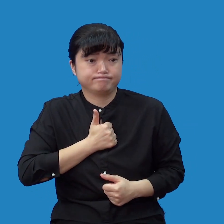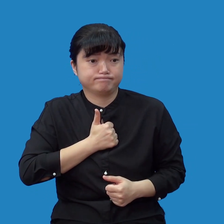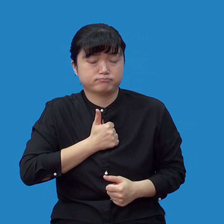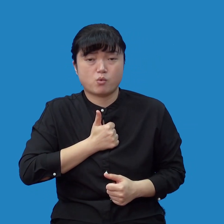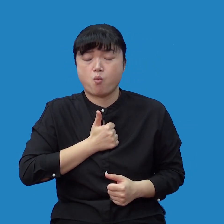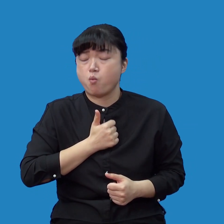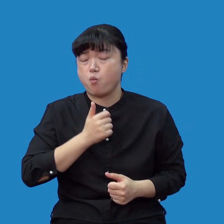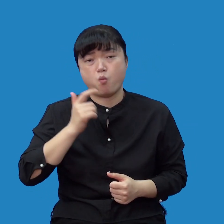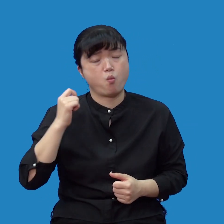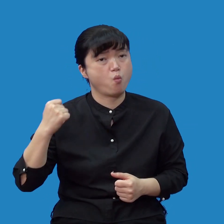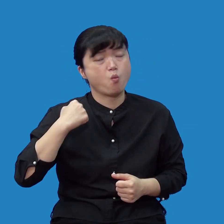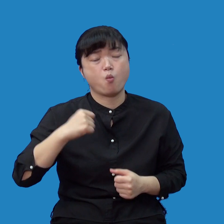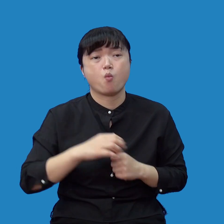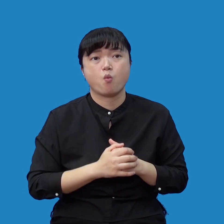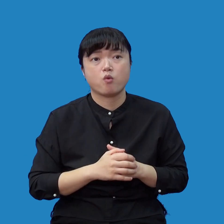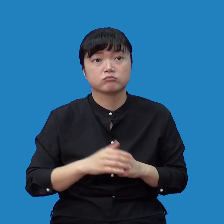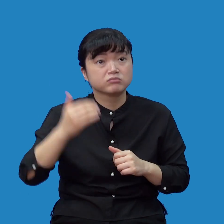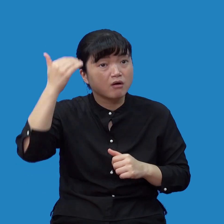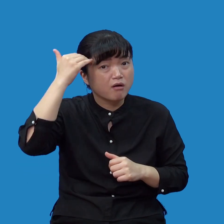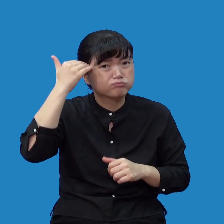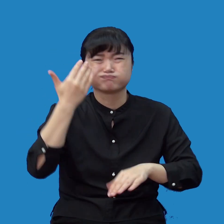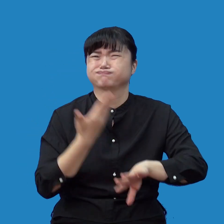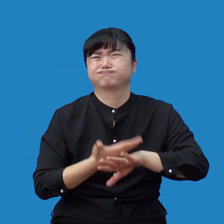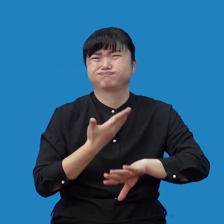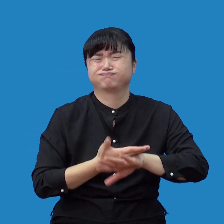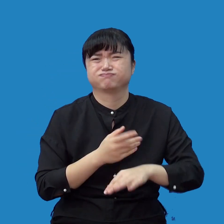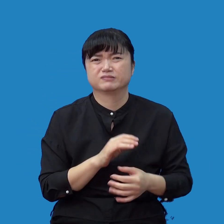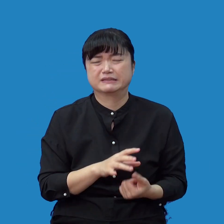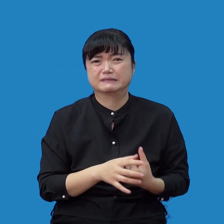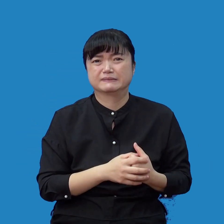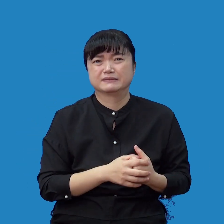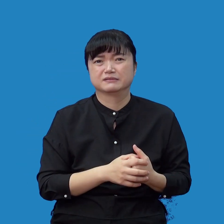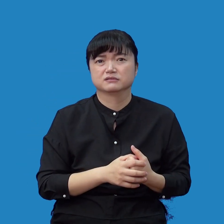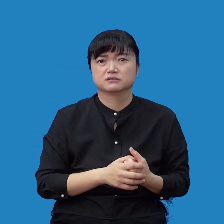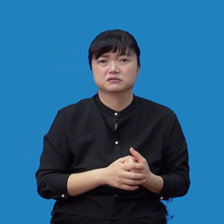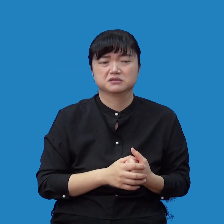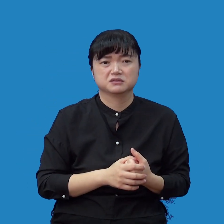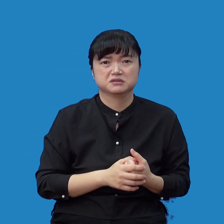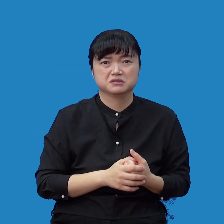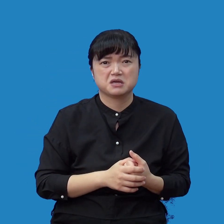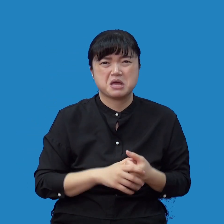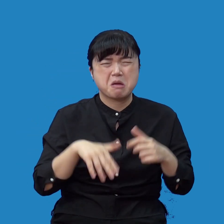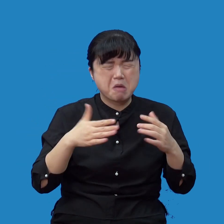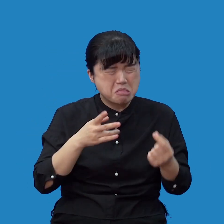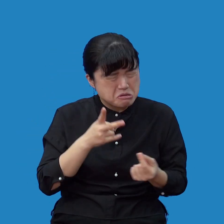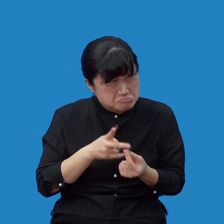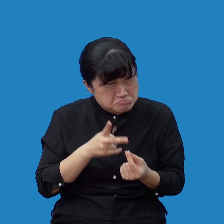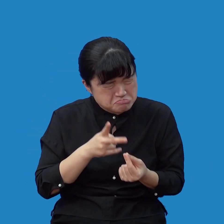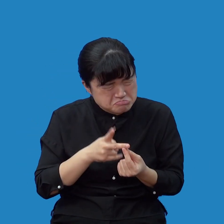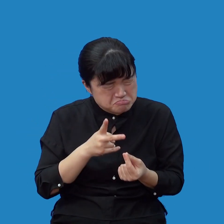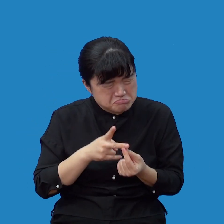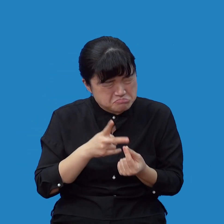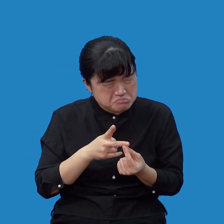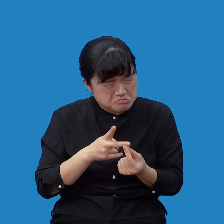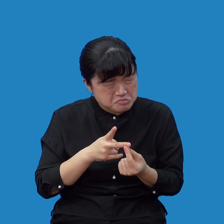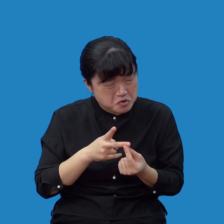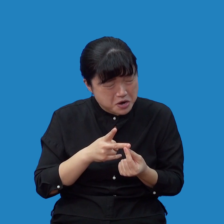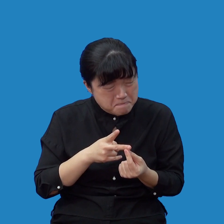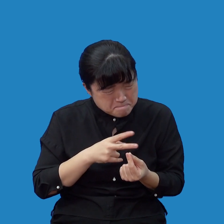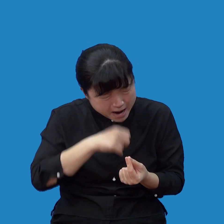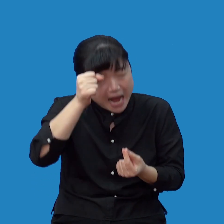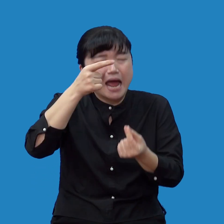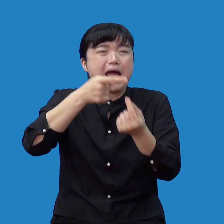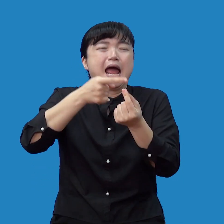높습니다. 근데 우리나라는 어떨까요? 어떤 아이가 맨날 2등을 하다가 어느 날 1등을